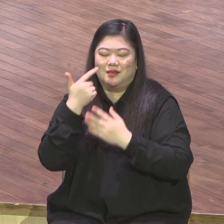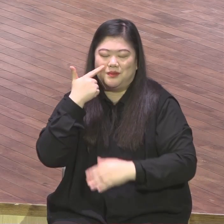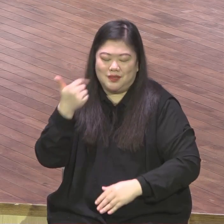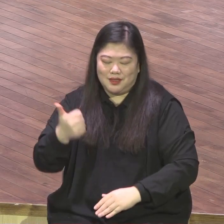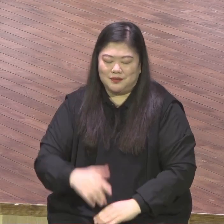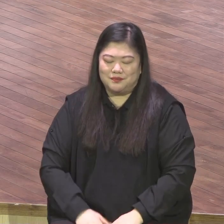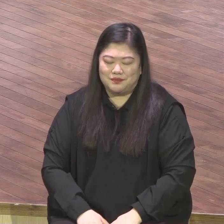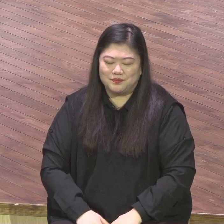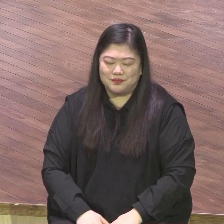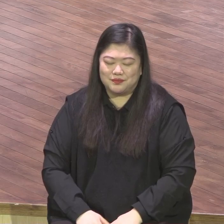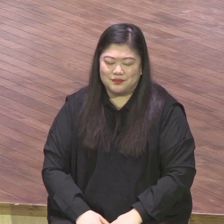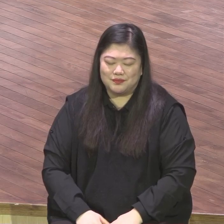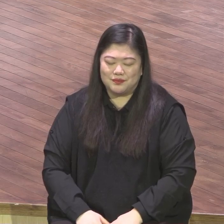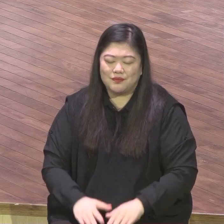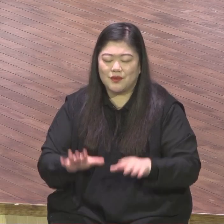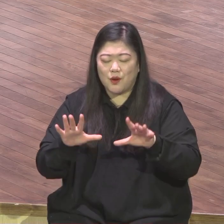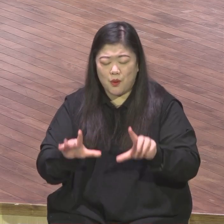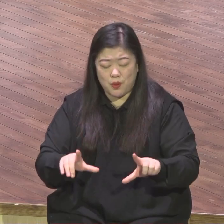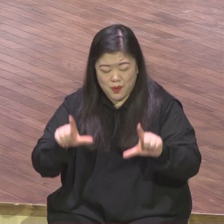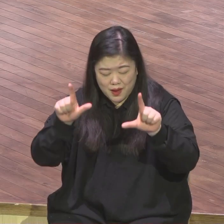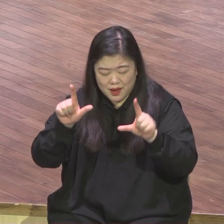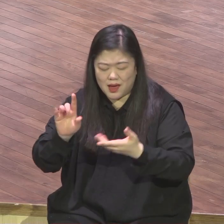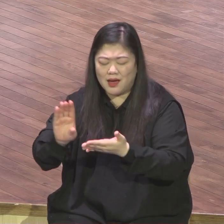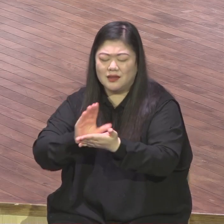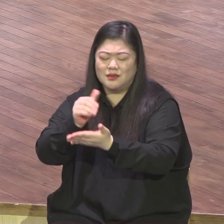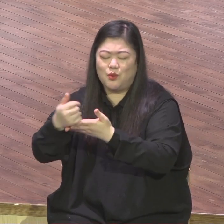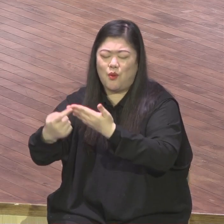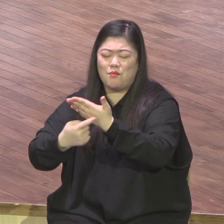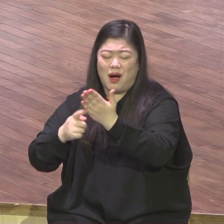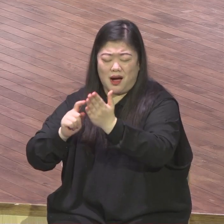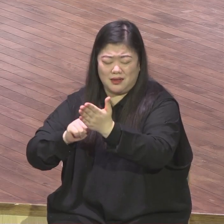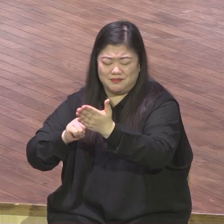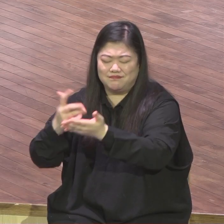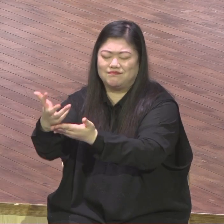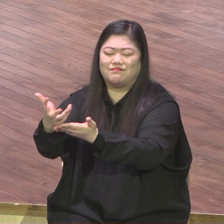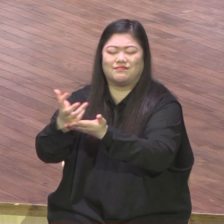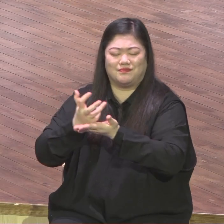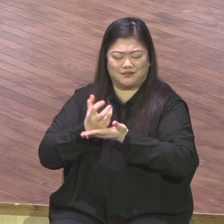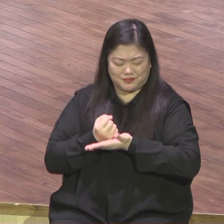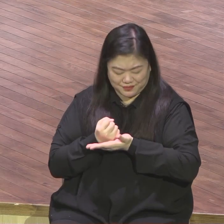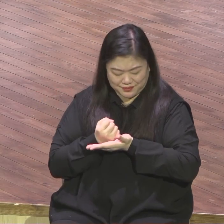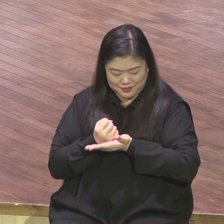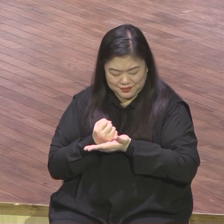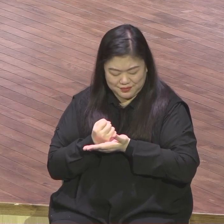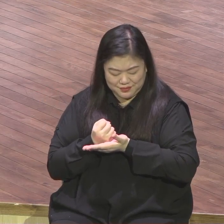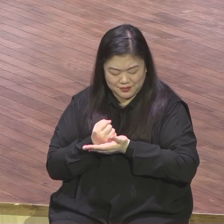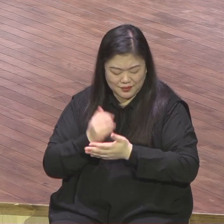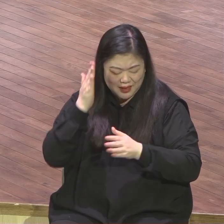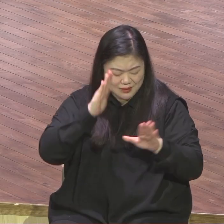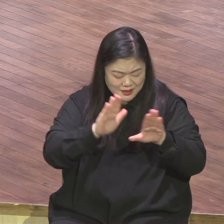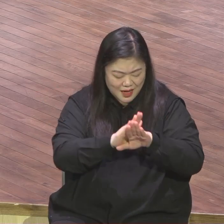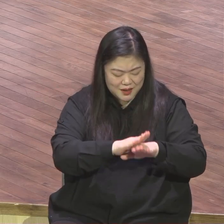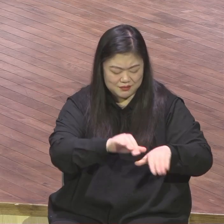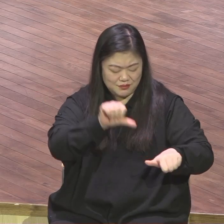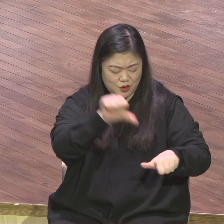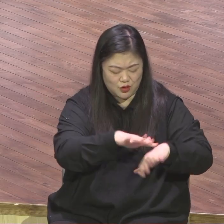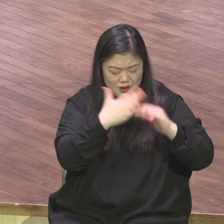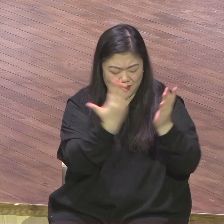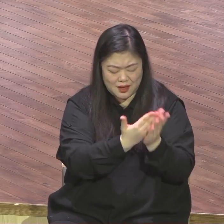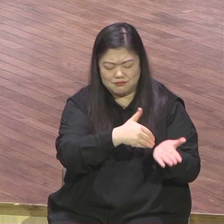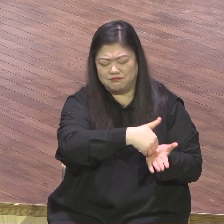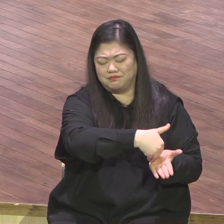성도들 2023년 품어야 할 그리스도 예수의 마음을 품고 모든 흑암 저주의 세력을 다